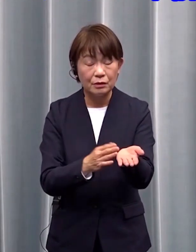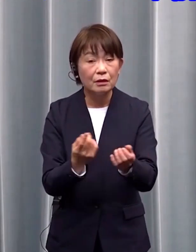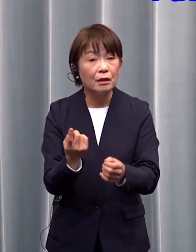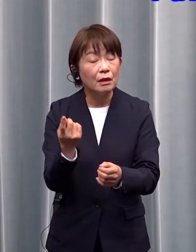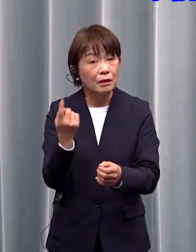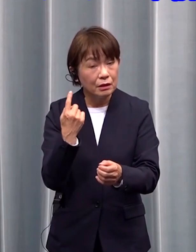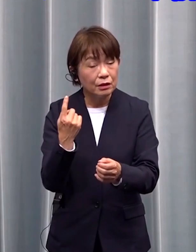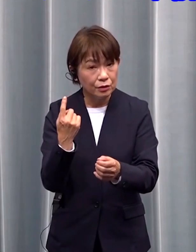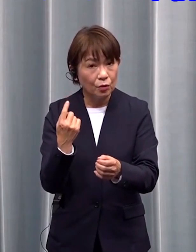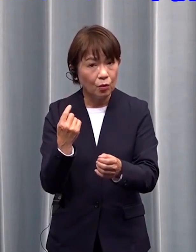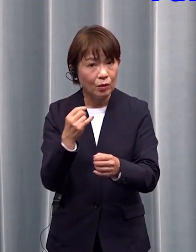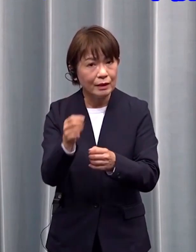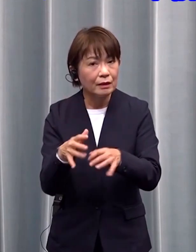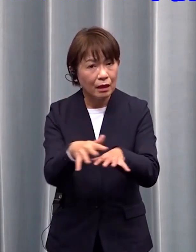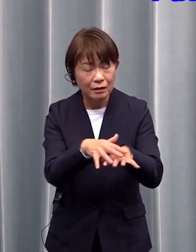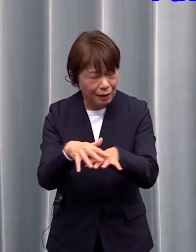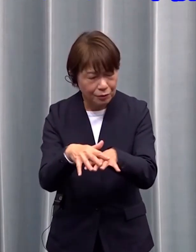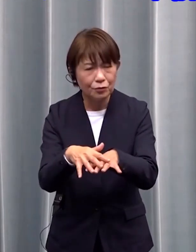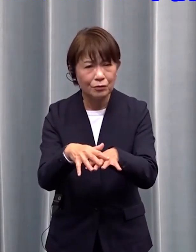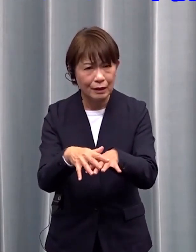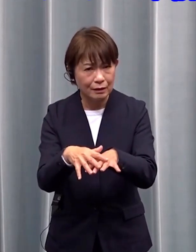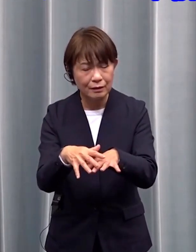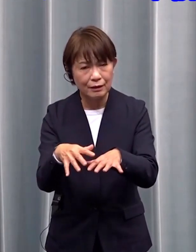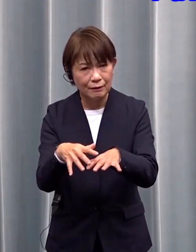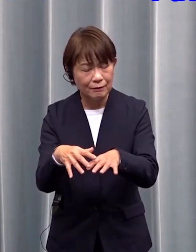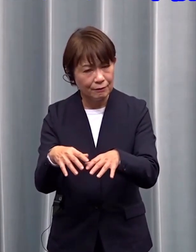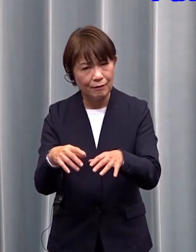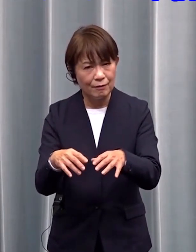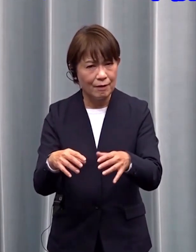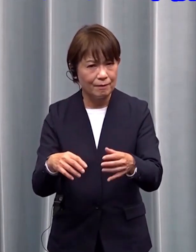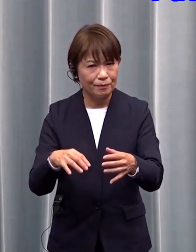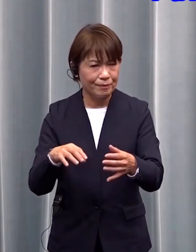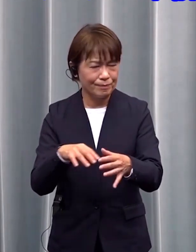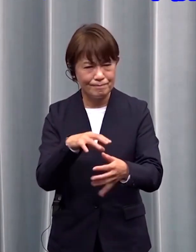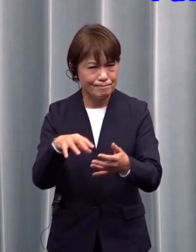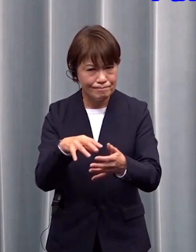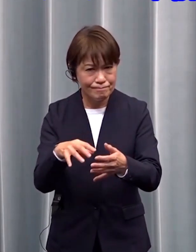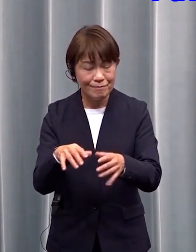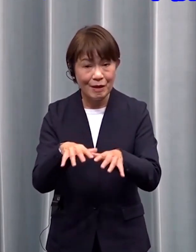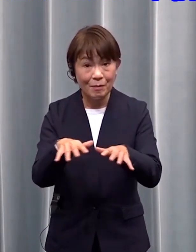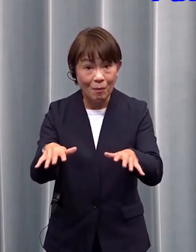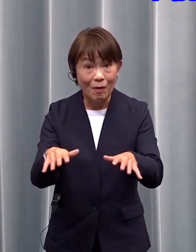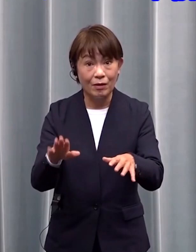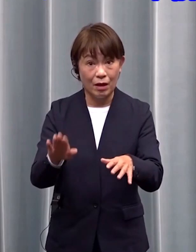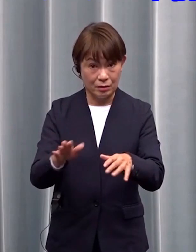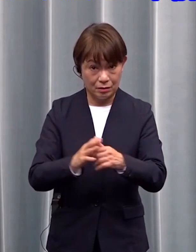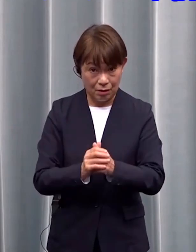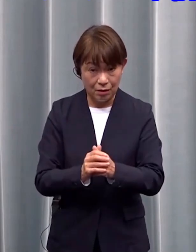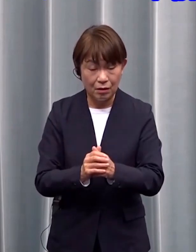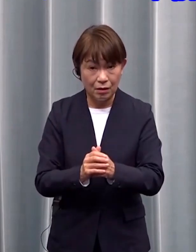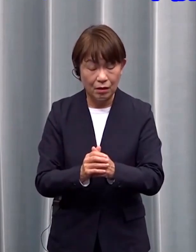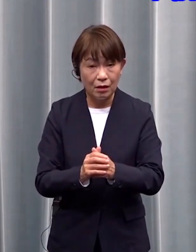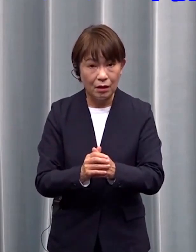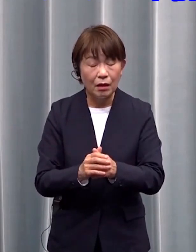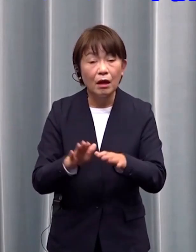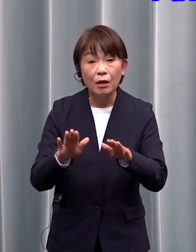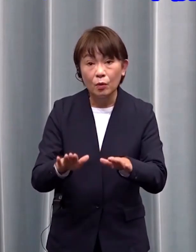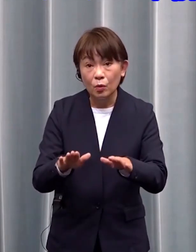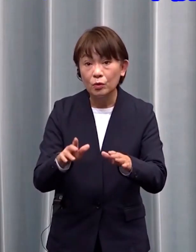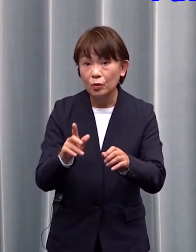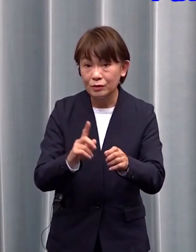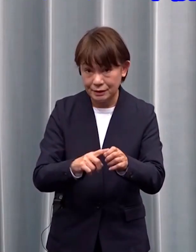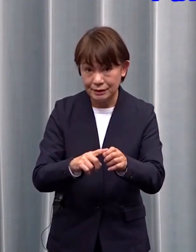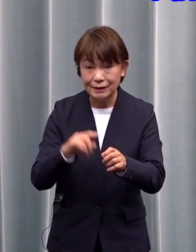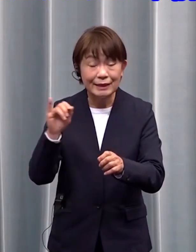り騒ぎになっておりました。今年はジャニー、北川氏の性被害を受けた元ジュ